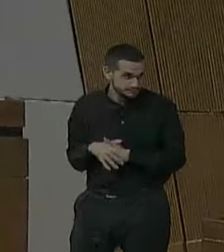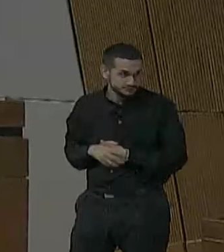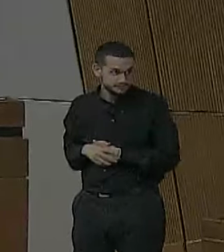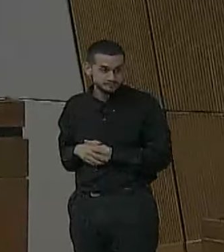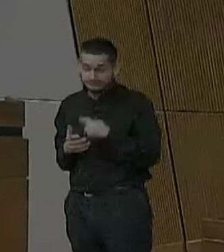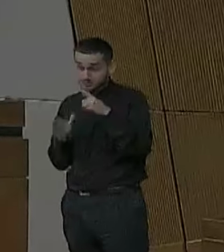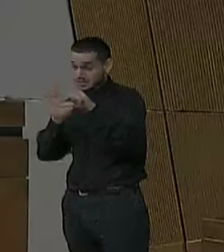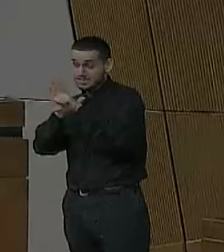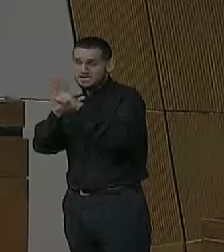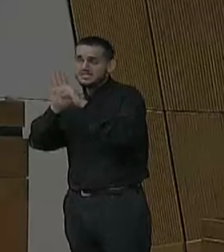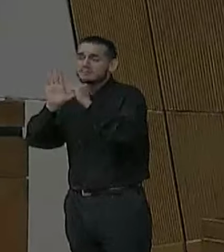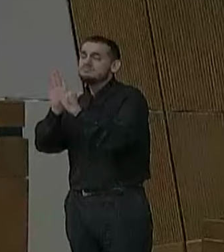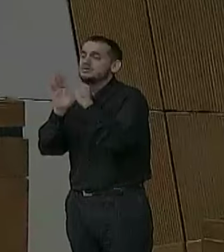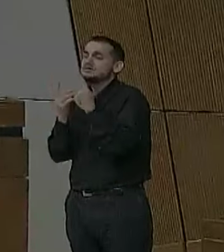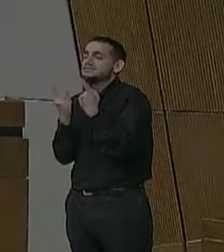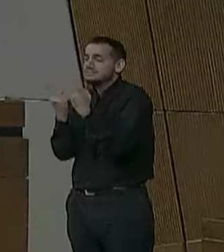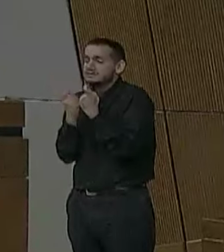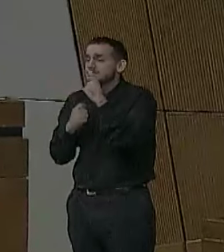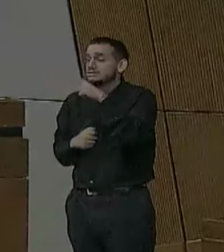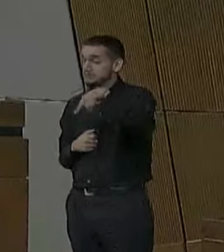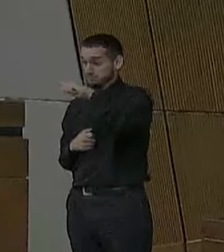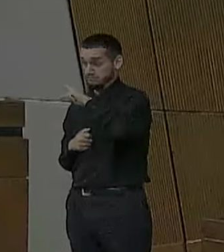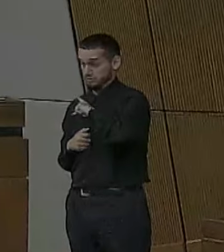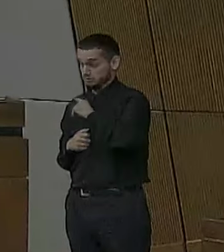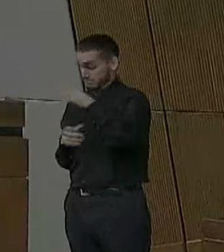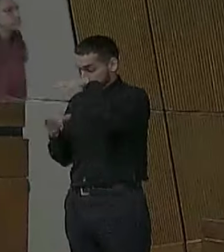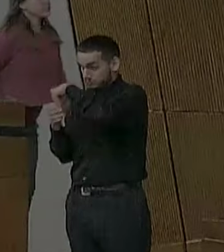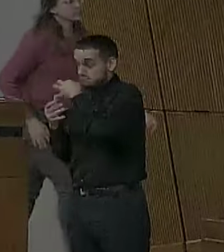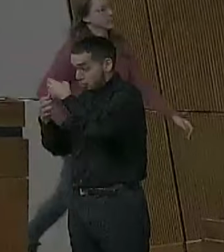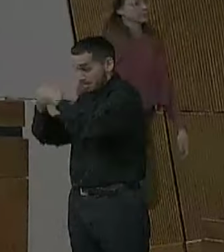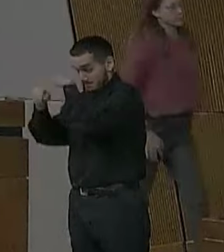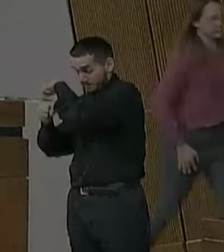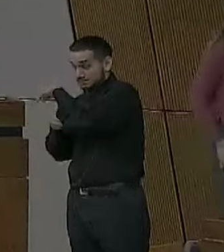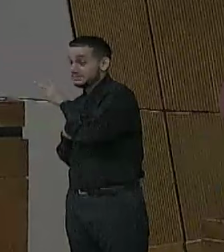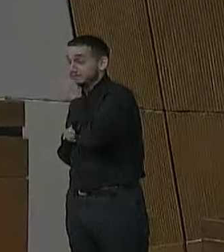básicamente era la necesidad de que la